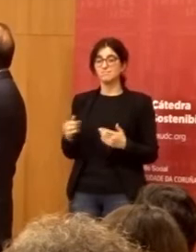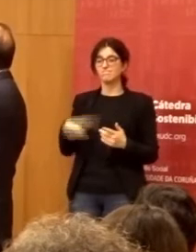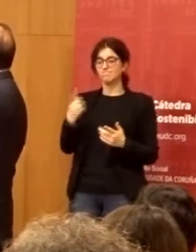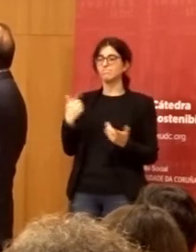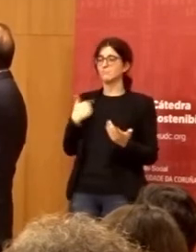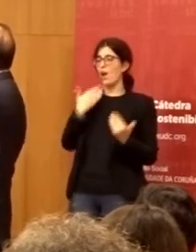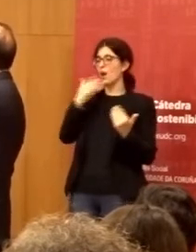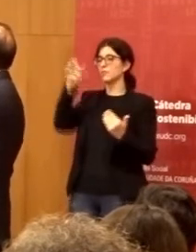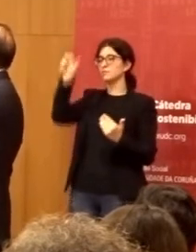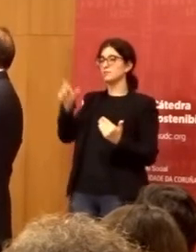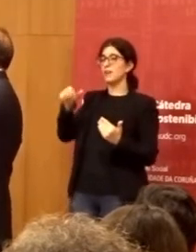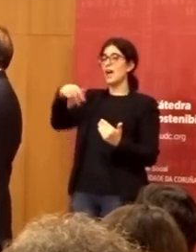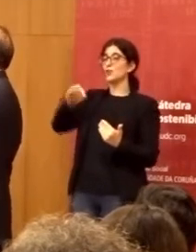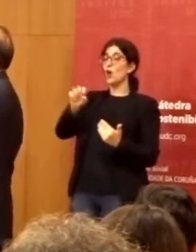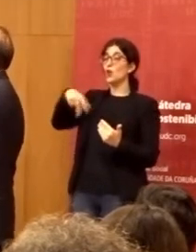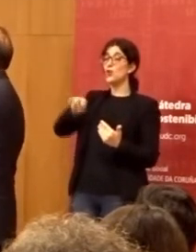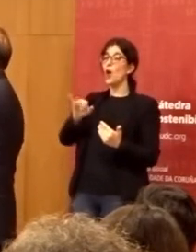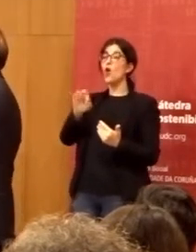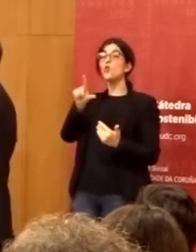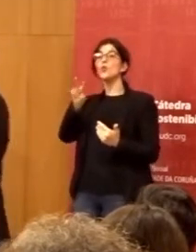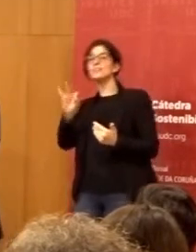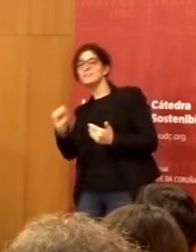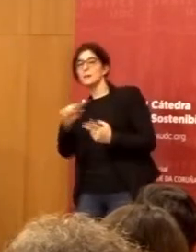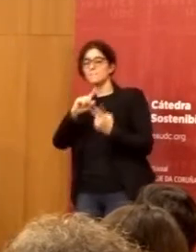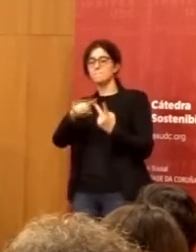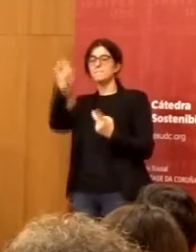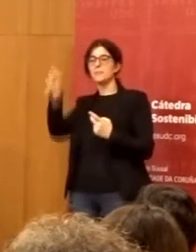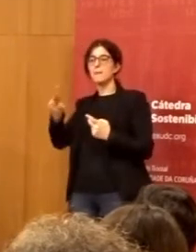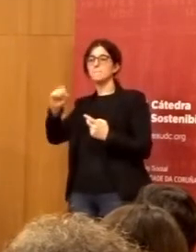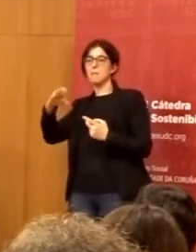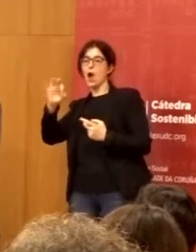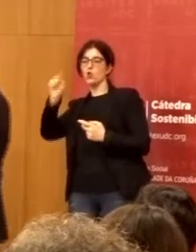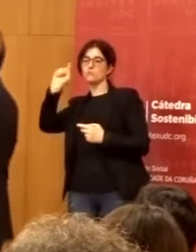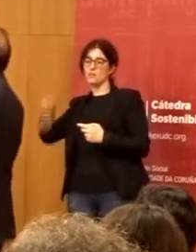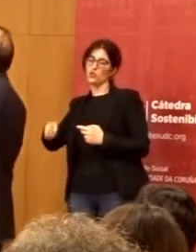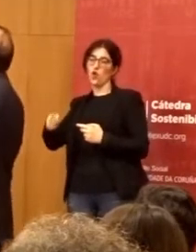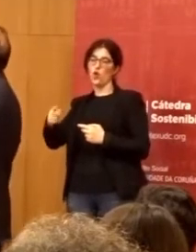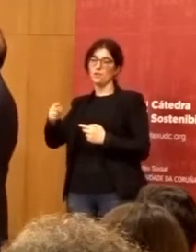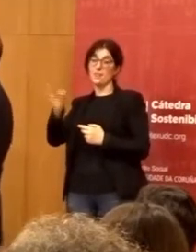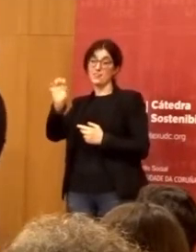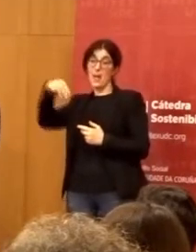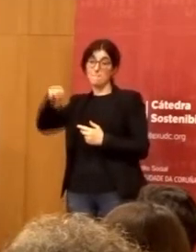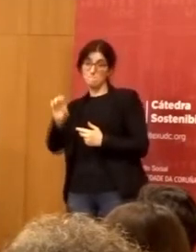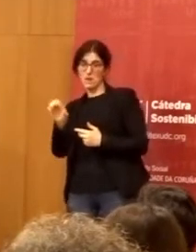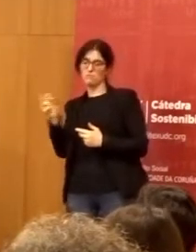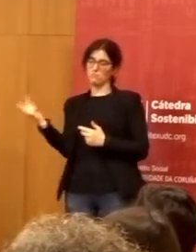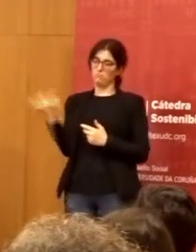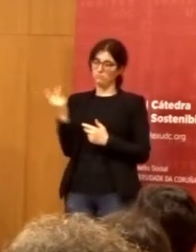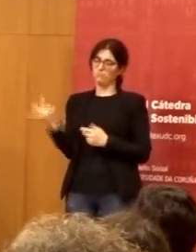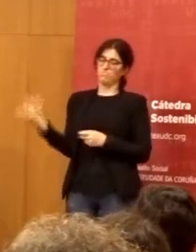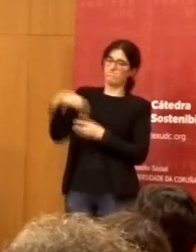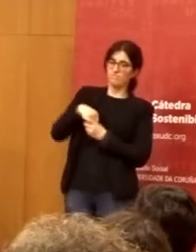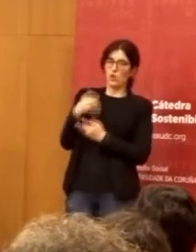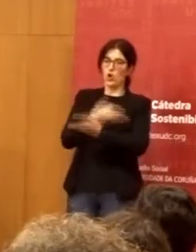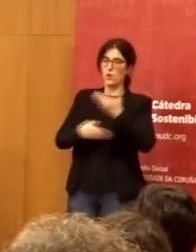agradecer al profesor Antonio Luis Martínez Pujalte y a Paco González, director de RSC de Tempe, el haber colaborado con APSA para